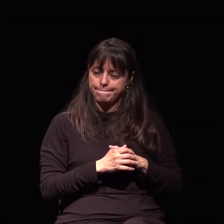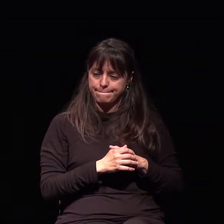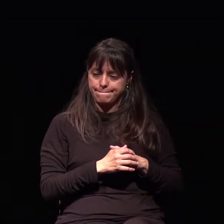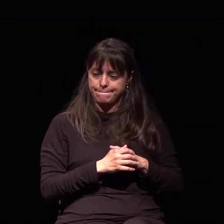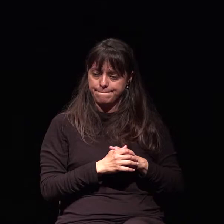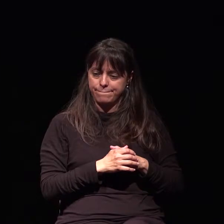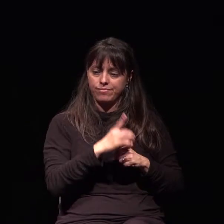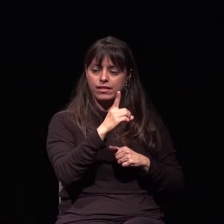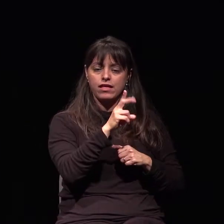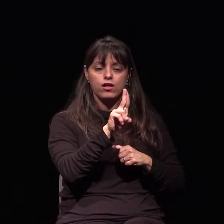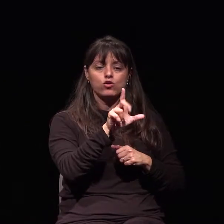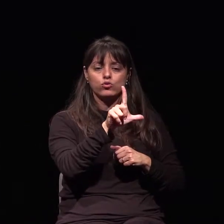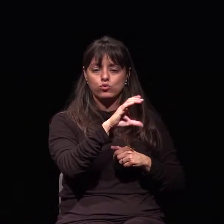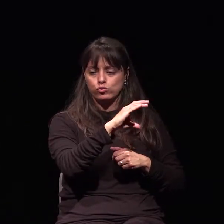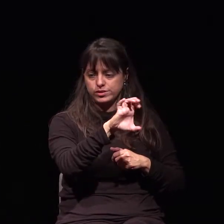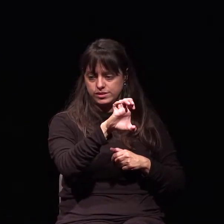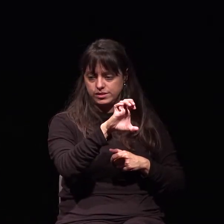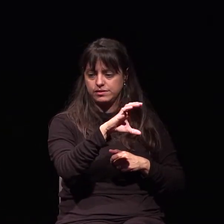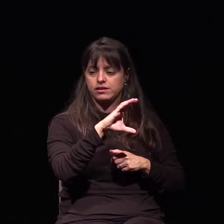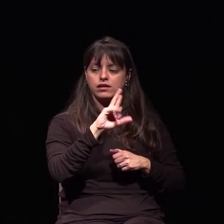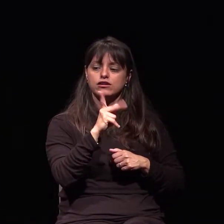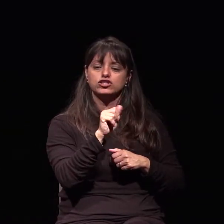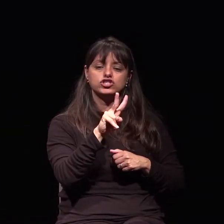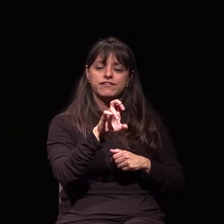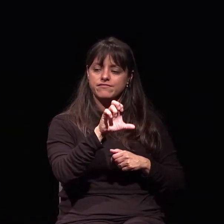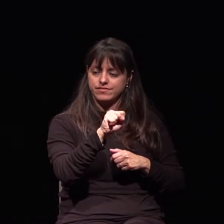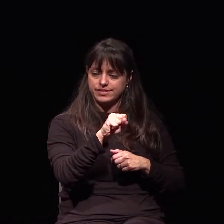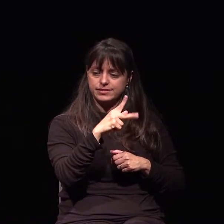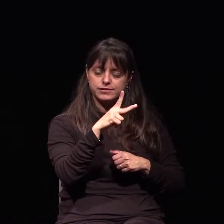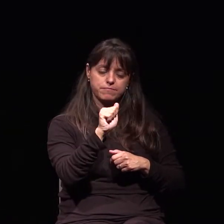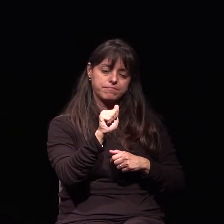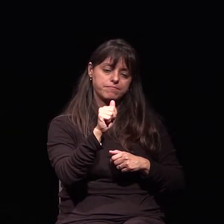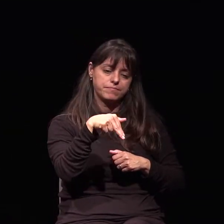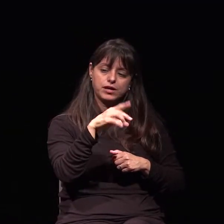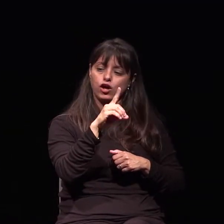Pandolfi, ela tinha 24 anos em 1970, quando ela foi